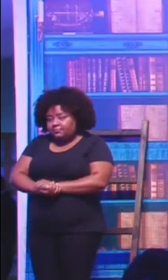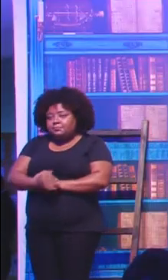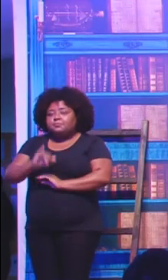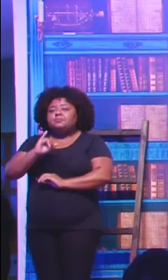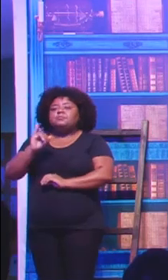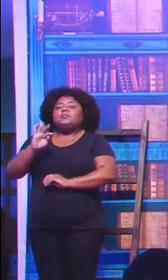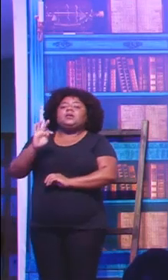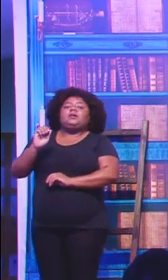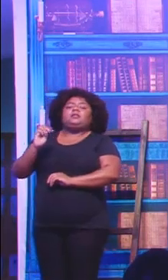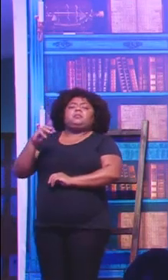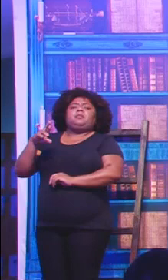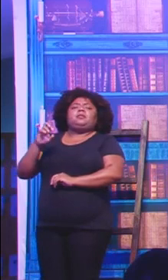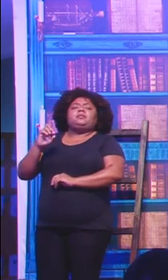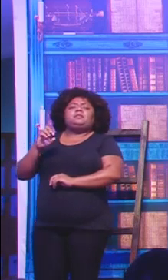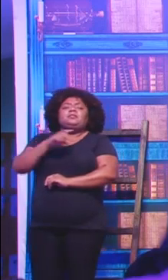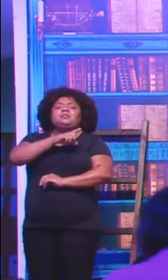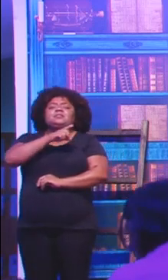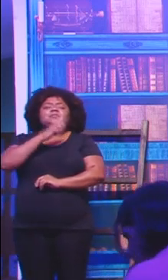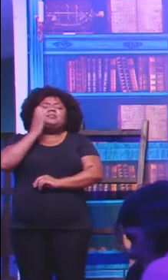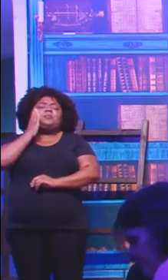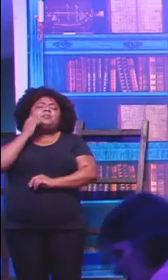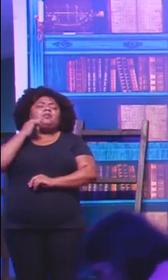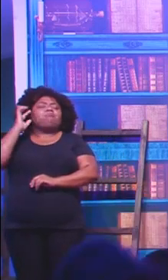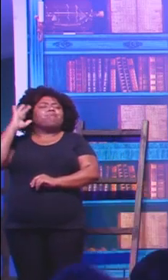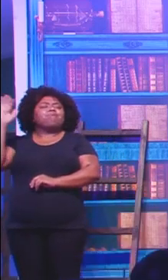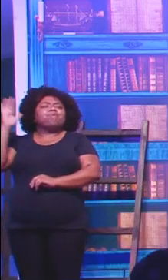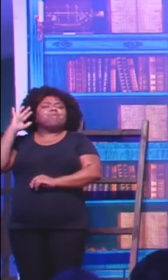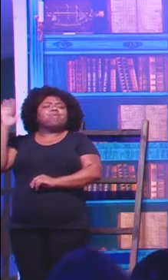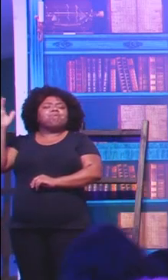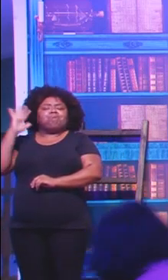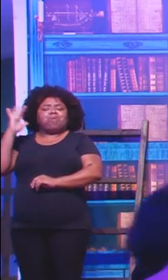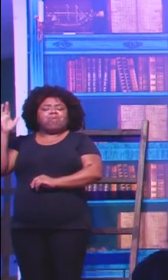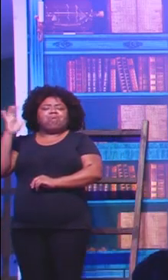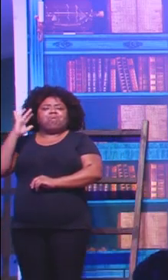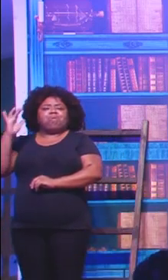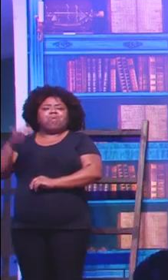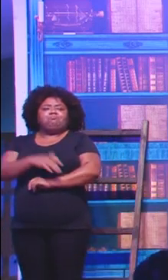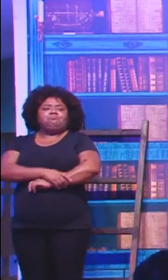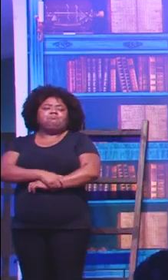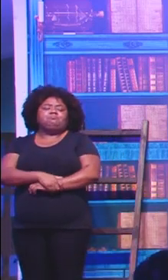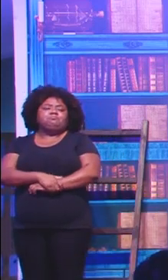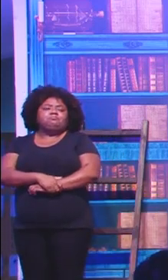Itamar, você sabe que eu fiquei pensando muito